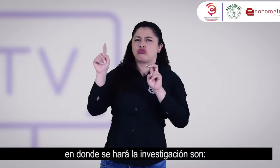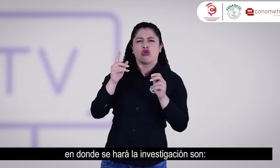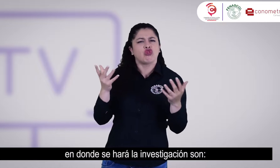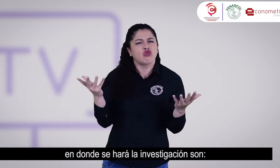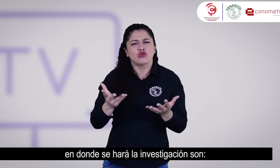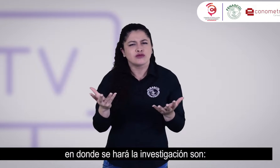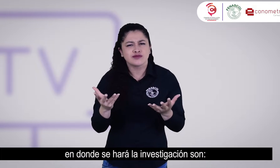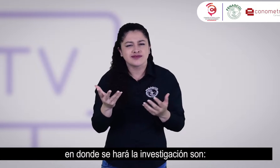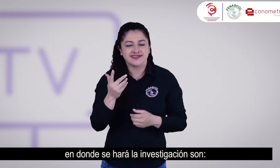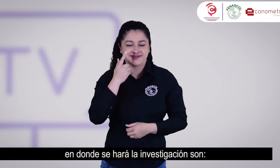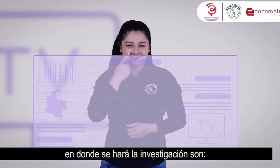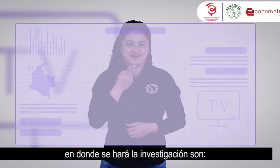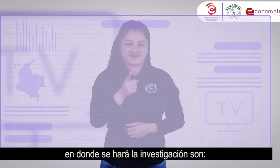se hará la investigación son